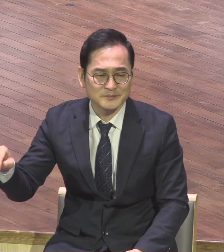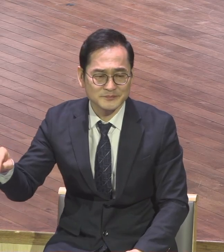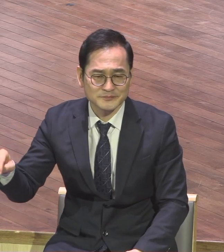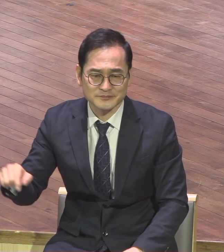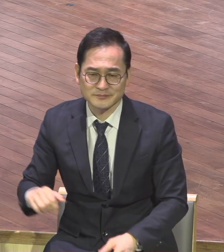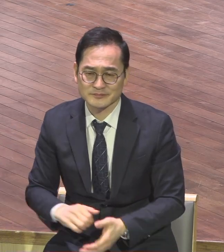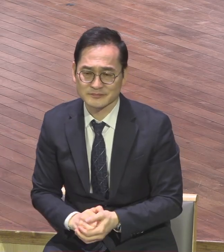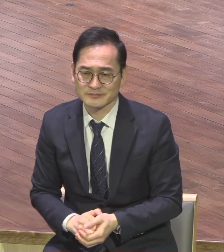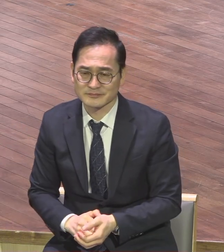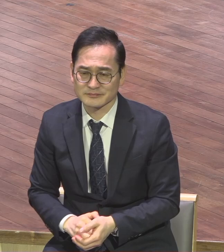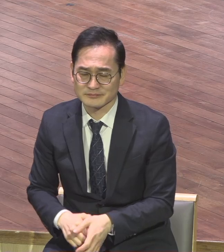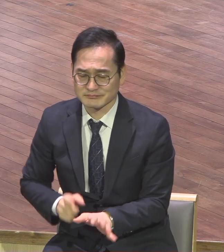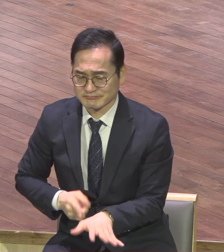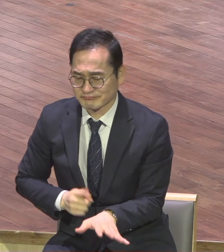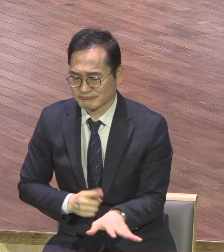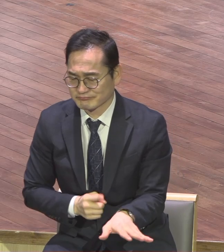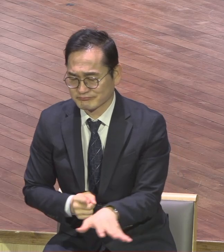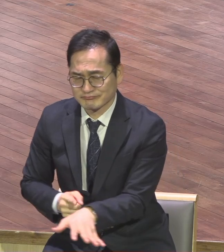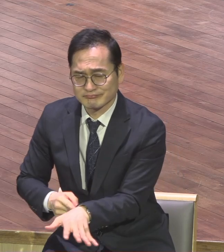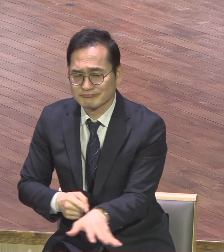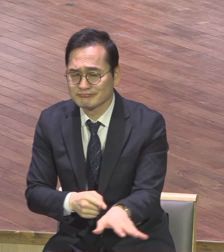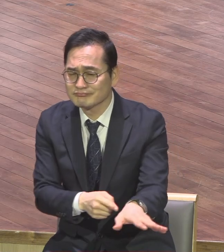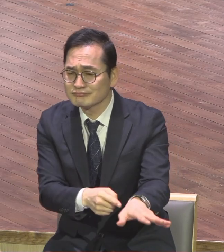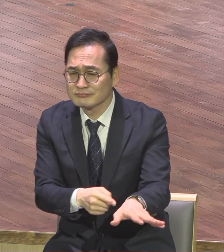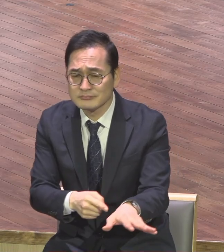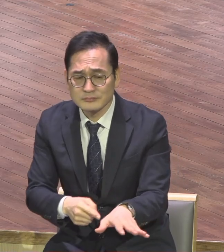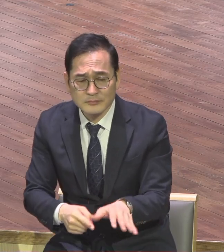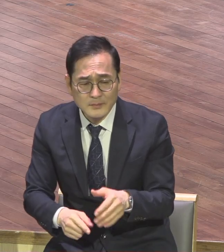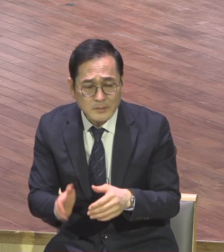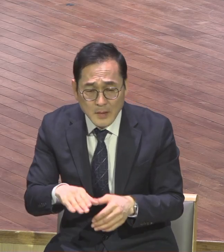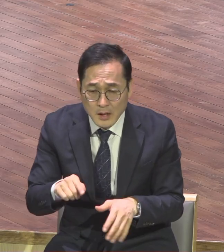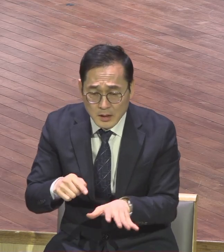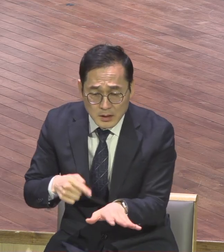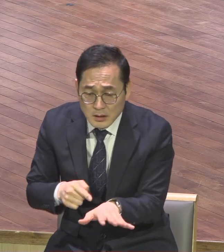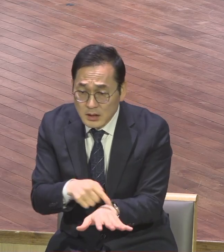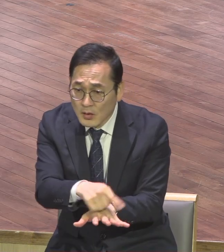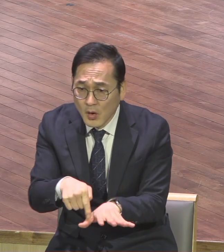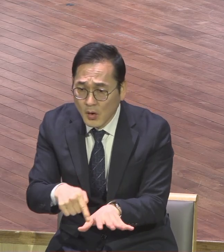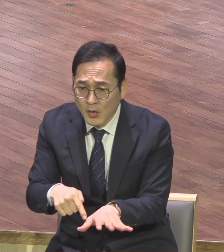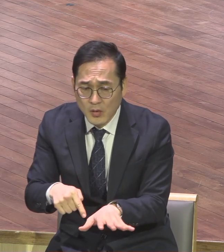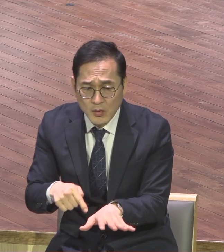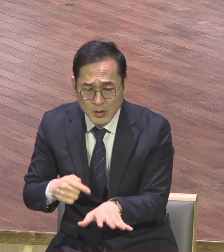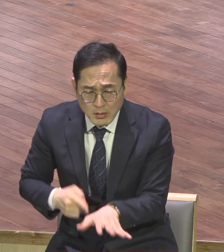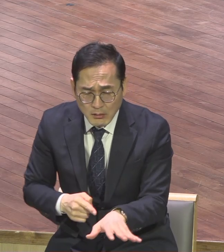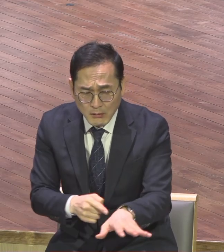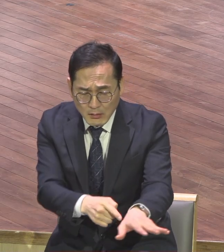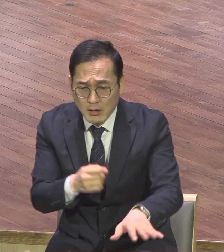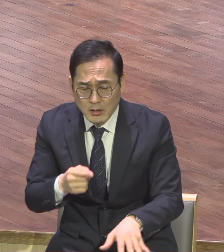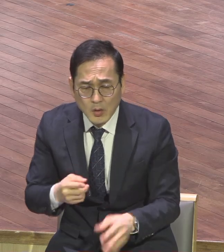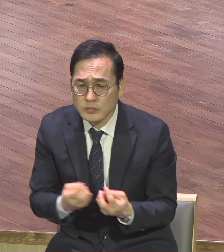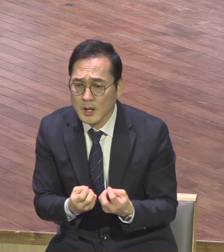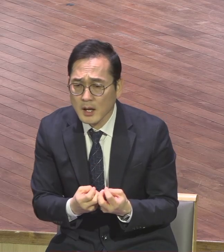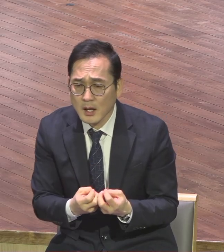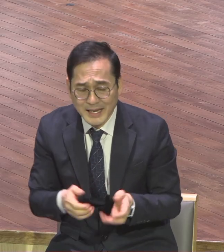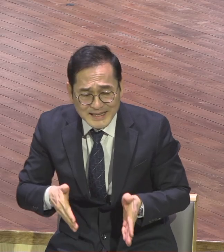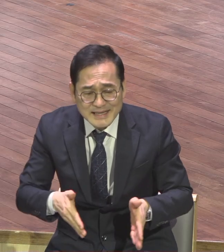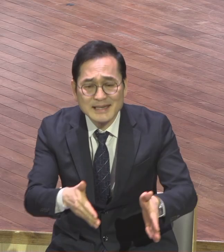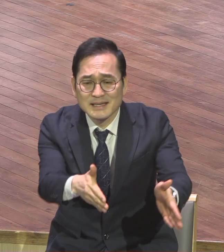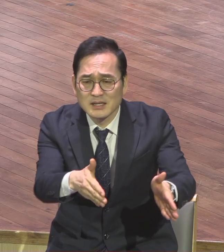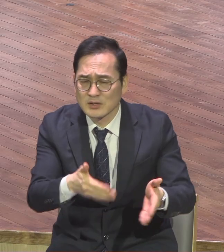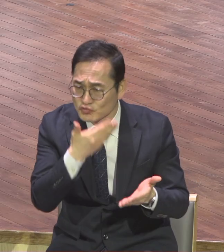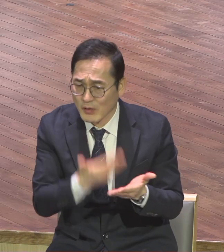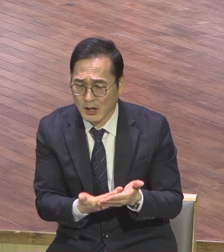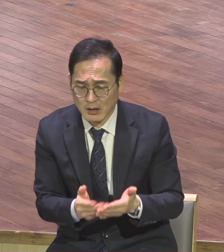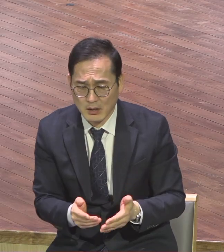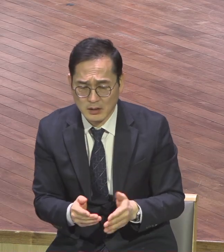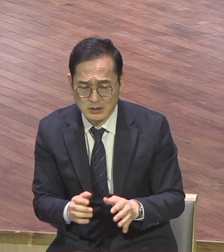부대가 활약을 제대로 하기 위해서는 중요한 것이 뭐냐? 도로에서 도로. 도로였는데